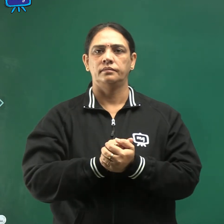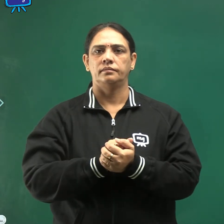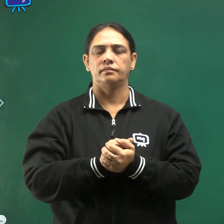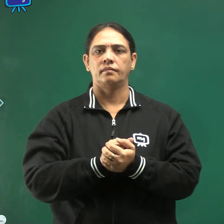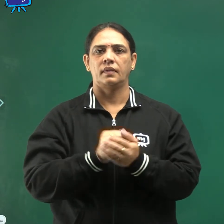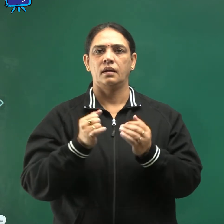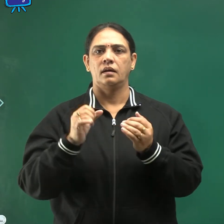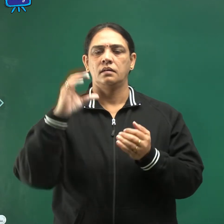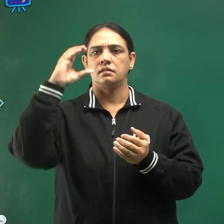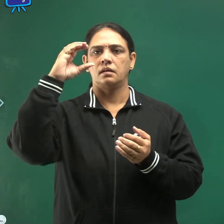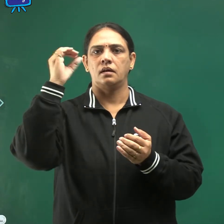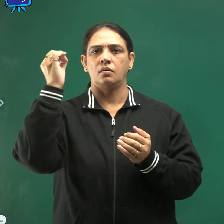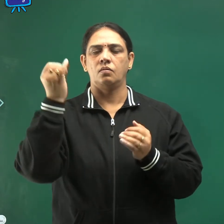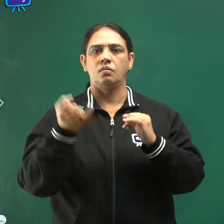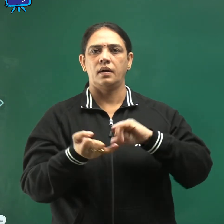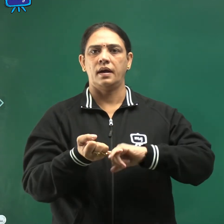कोसेक